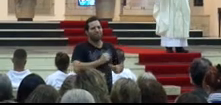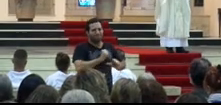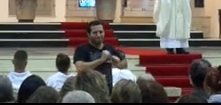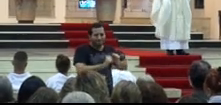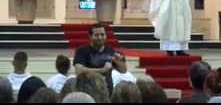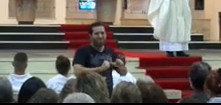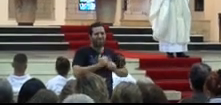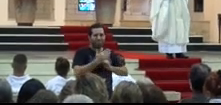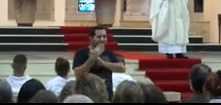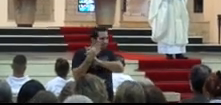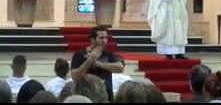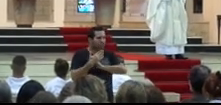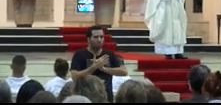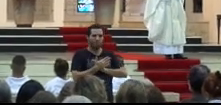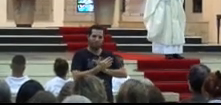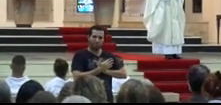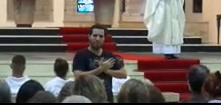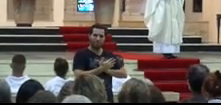Hoje,